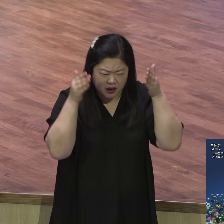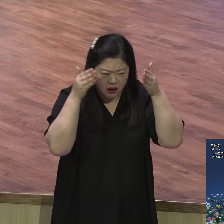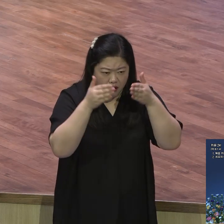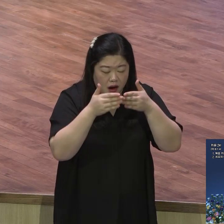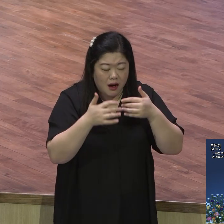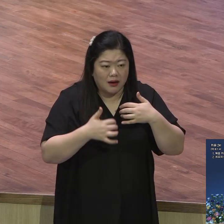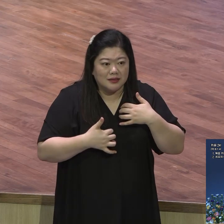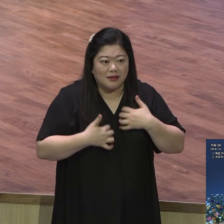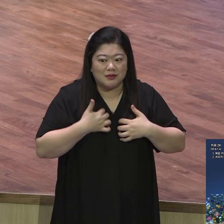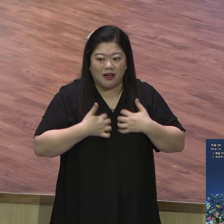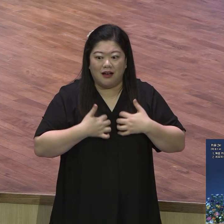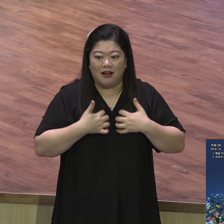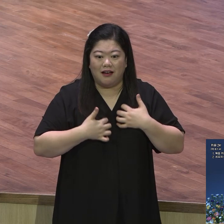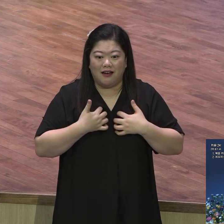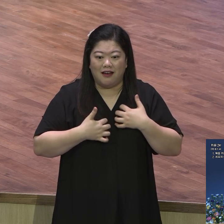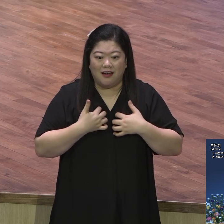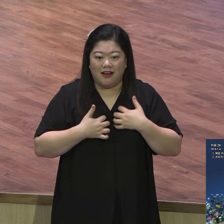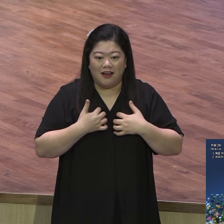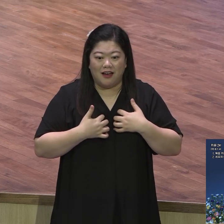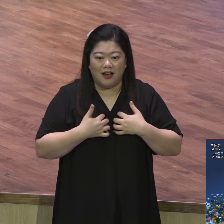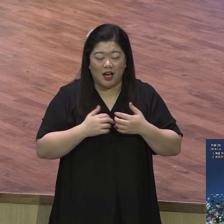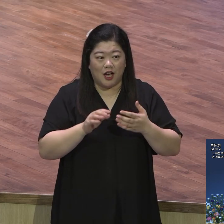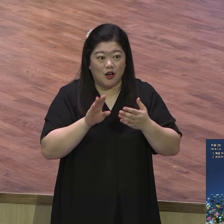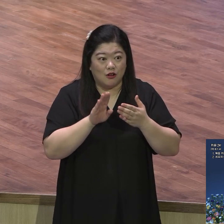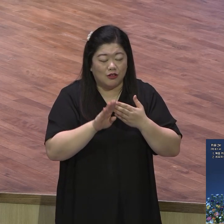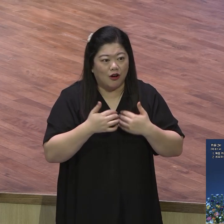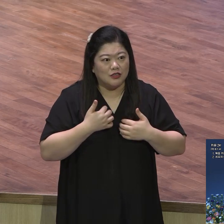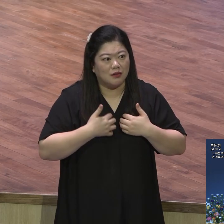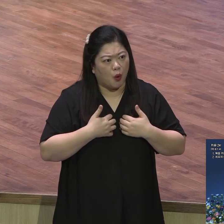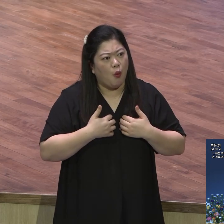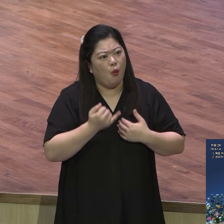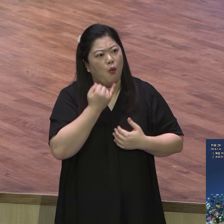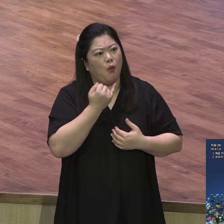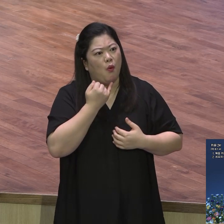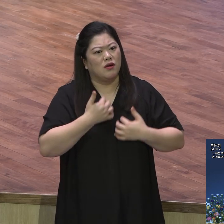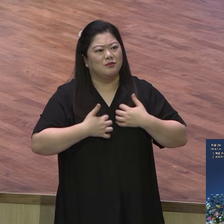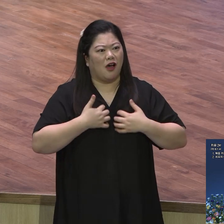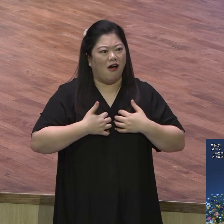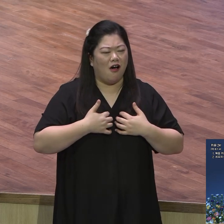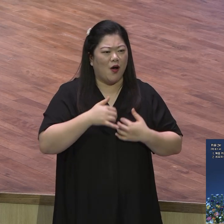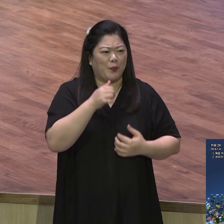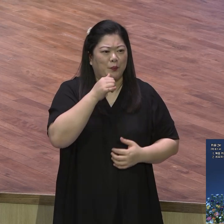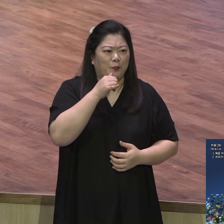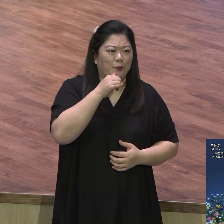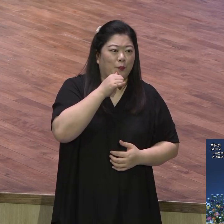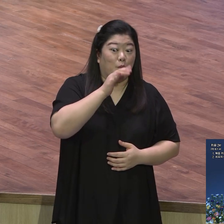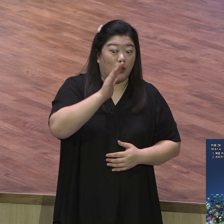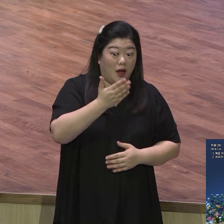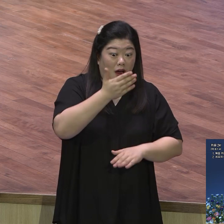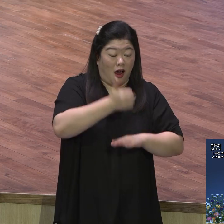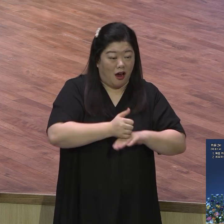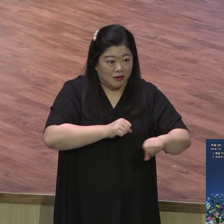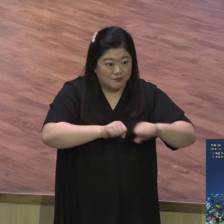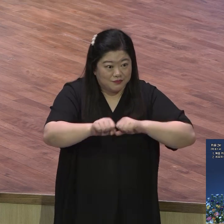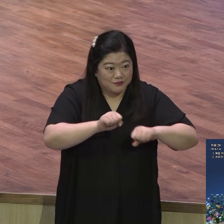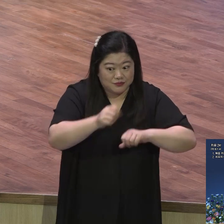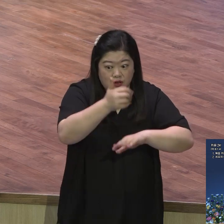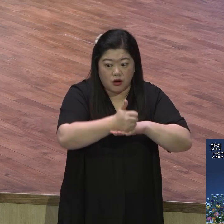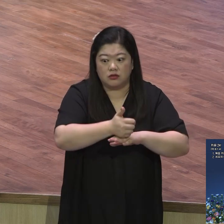이상하게 자주 재미가 있고 자연스럽게 열매가 따라오게 돼 있어요.